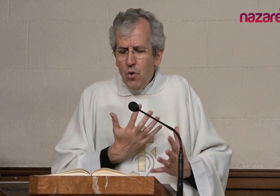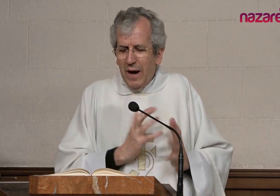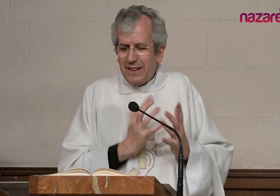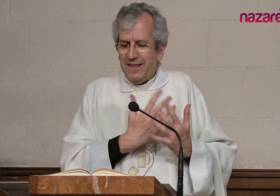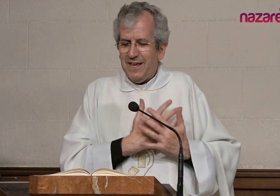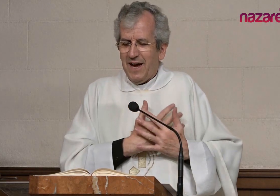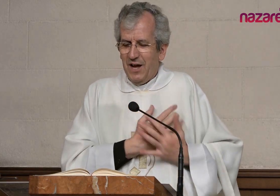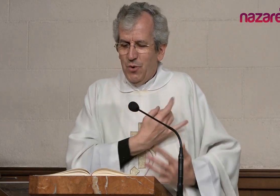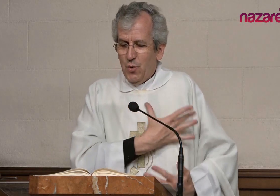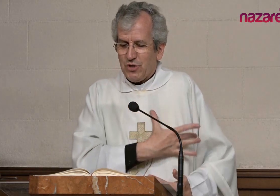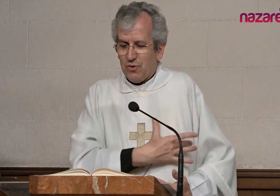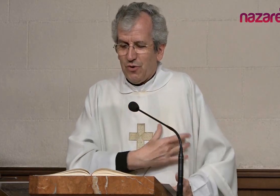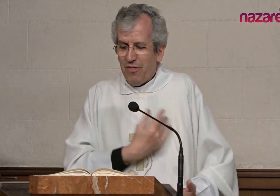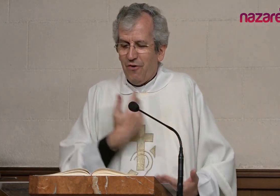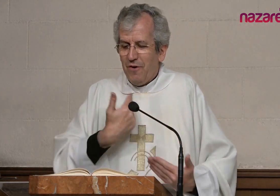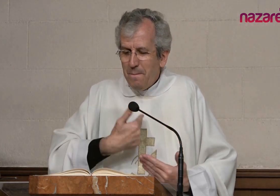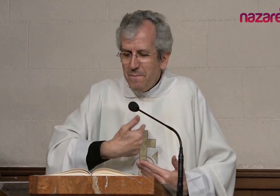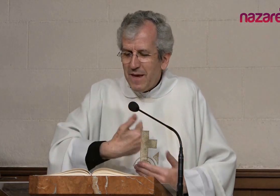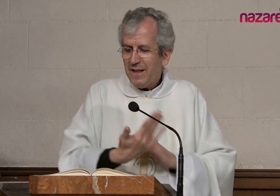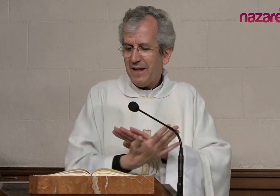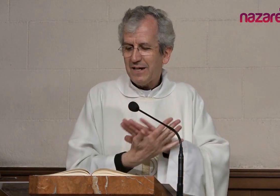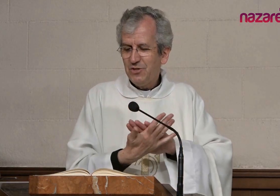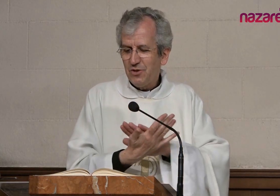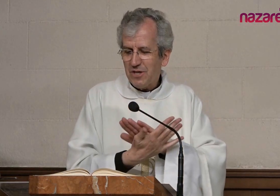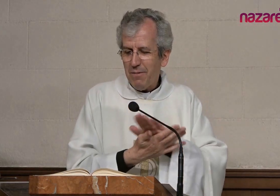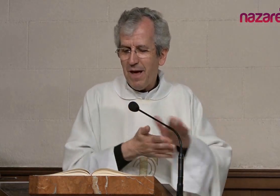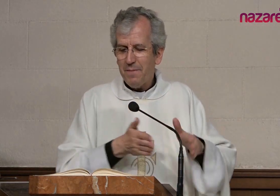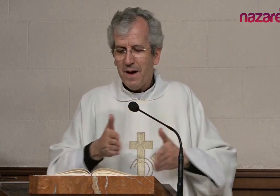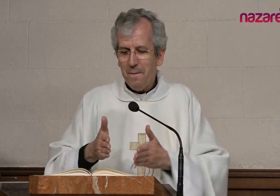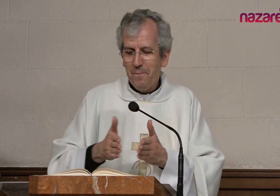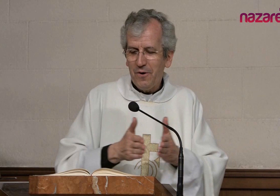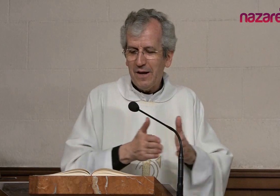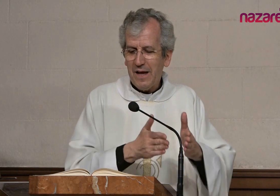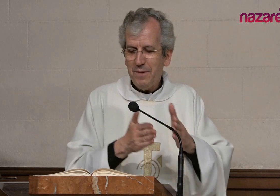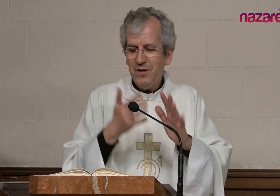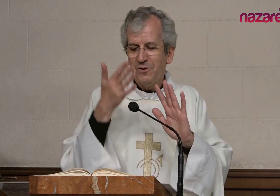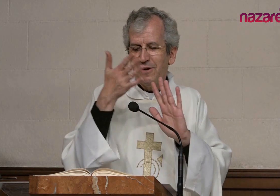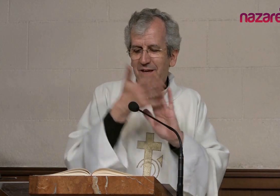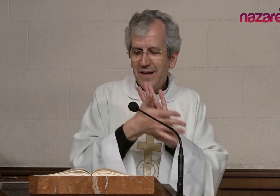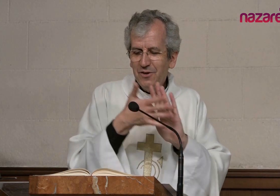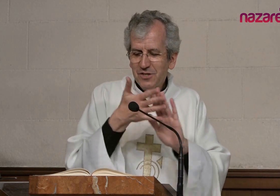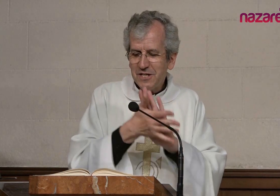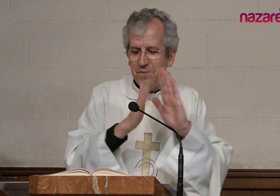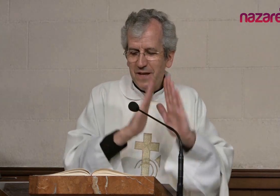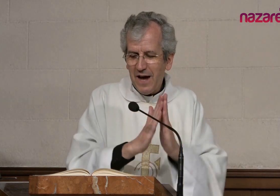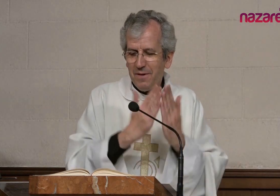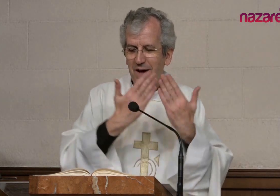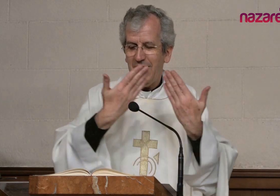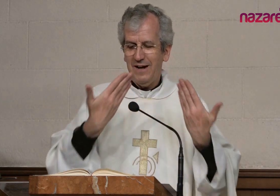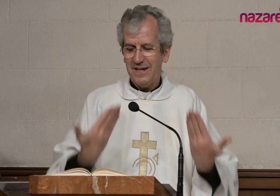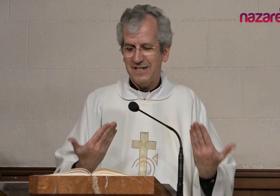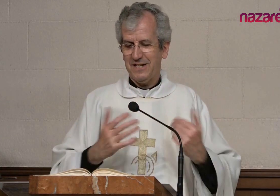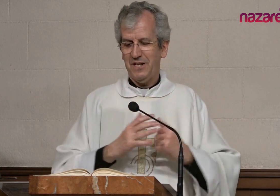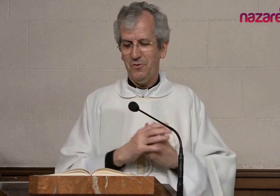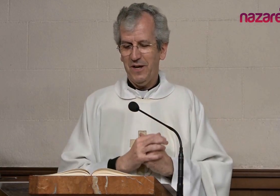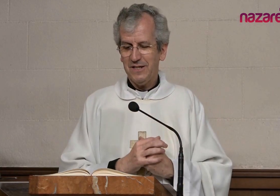¿no ardía nuestro corazón mientras nos hablaba por el camino y nos explicaba las